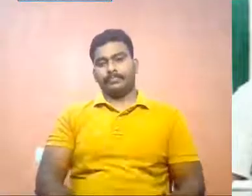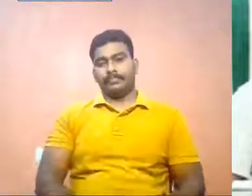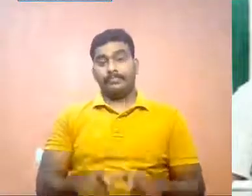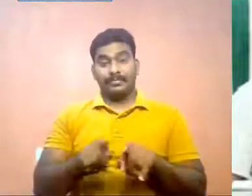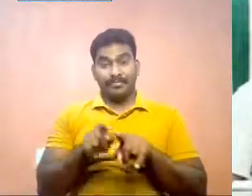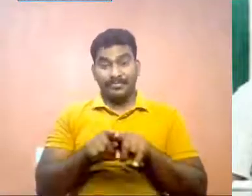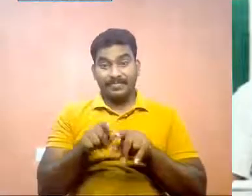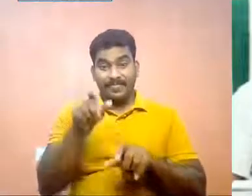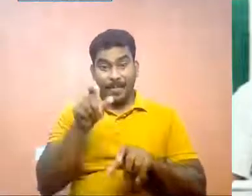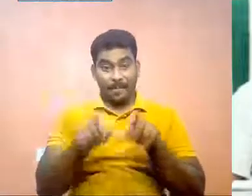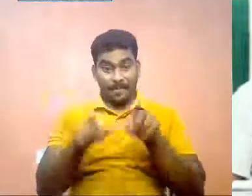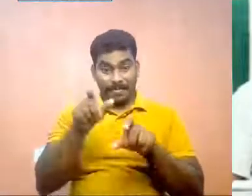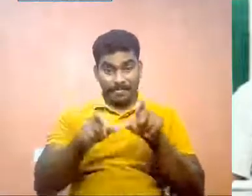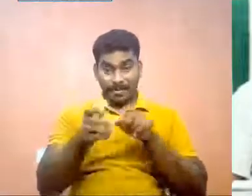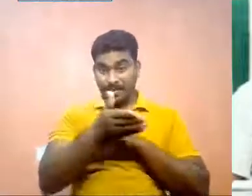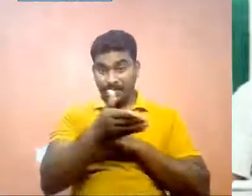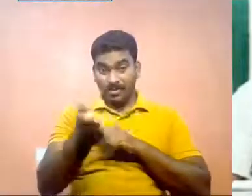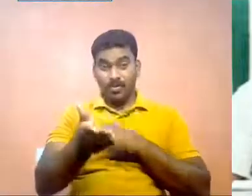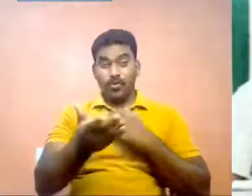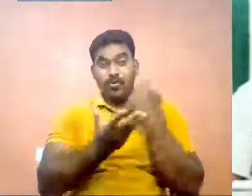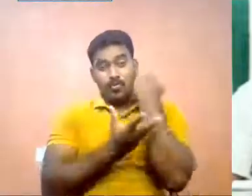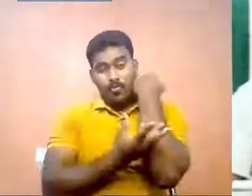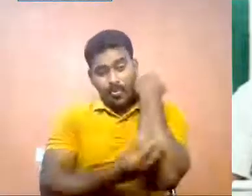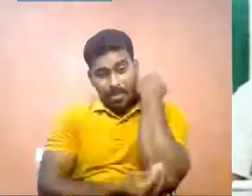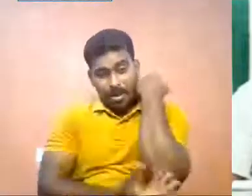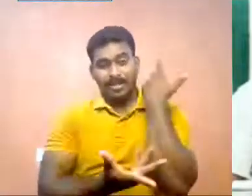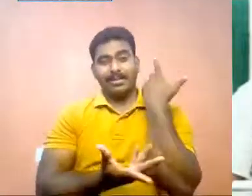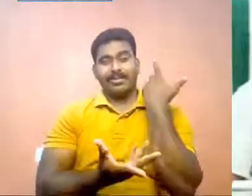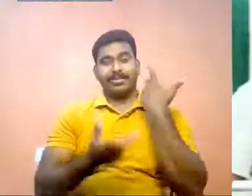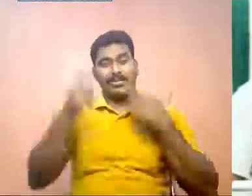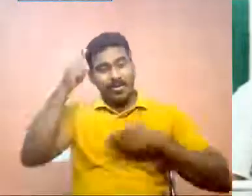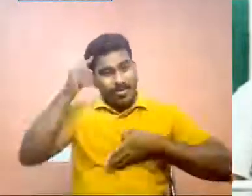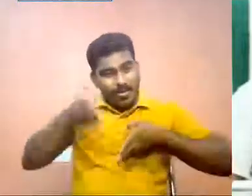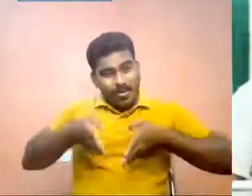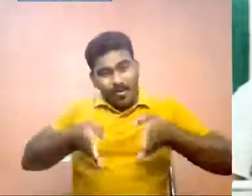നിരാലംബരും തെരുവിൽ കഴിയുന്നവരുമായ ആളുകൾക്ക്